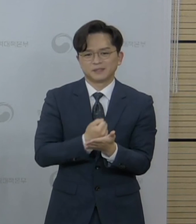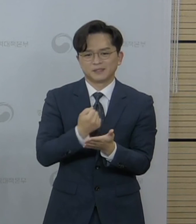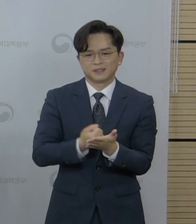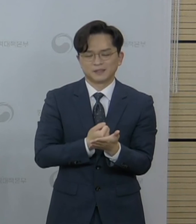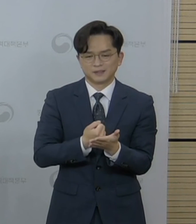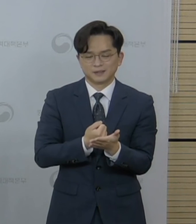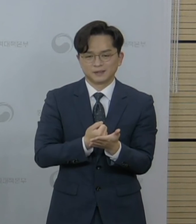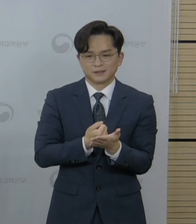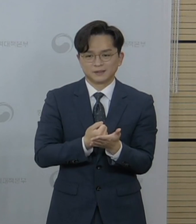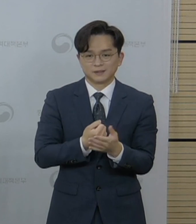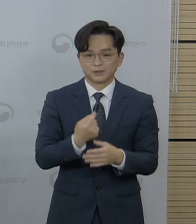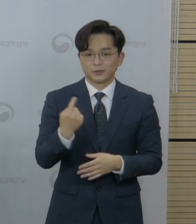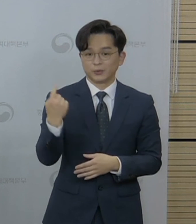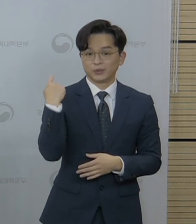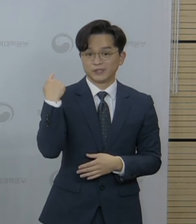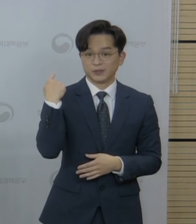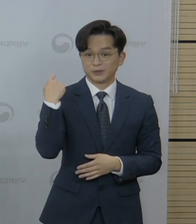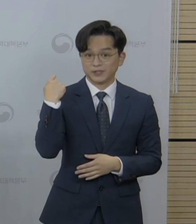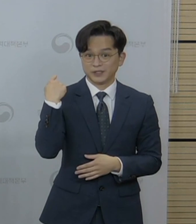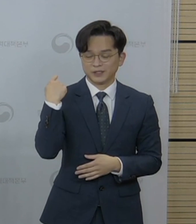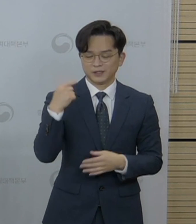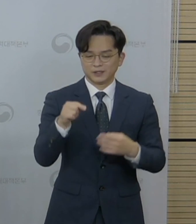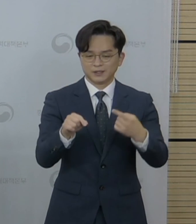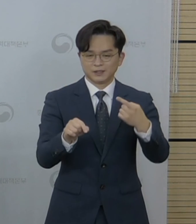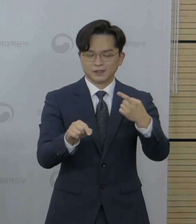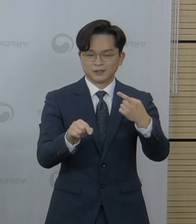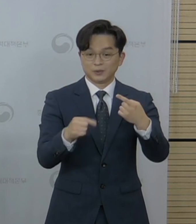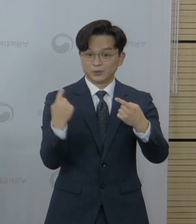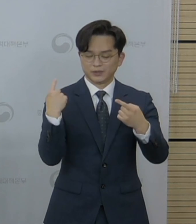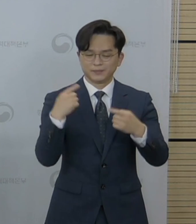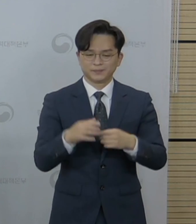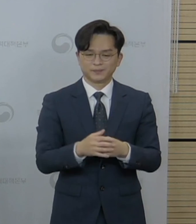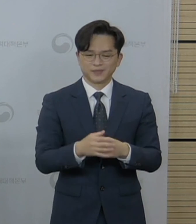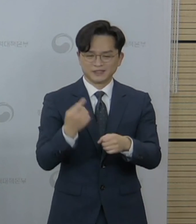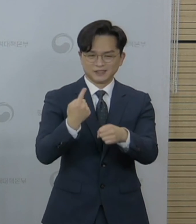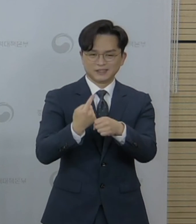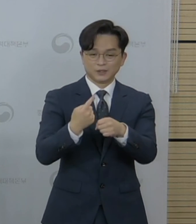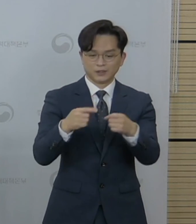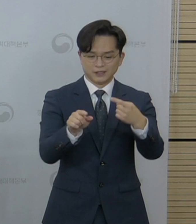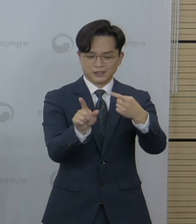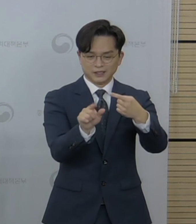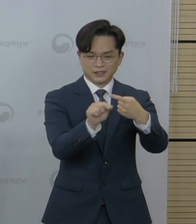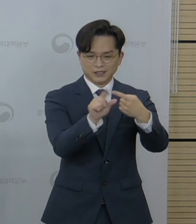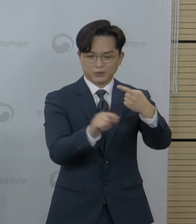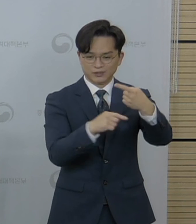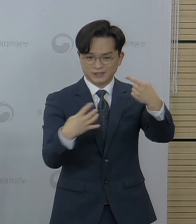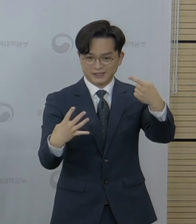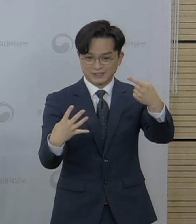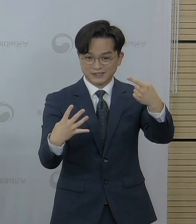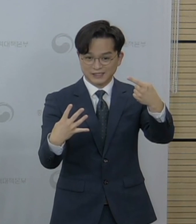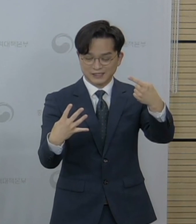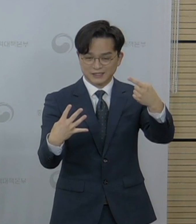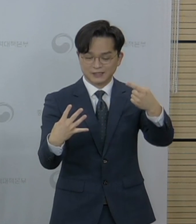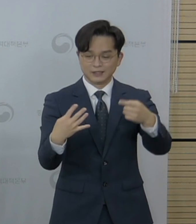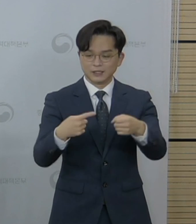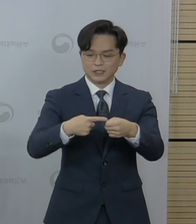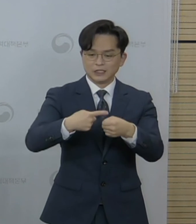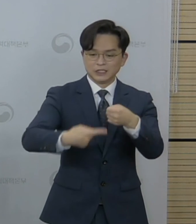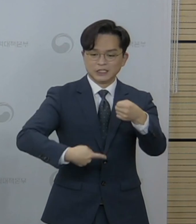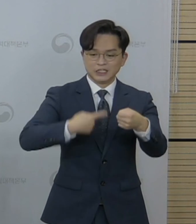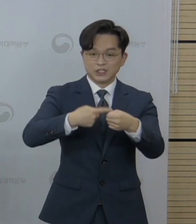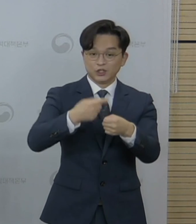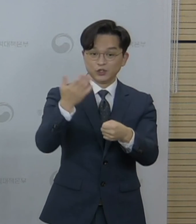어제는 1년 전 질병관리청이 처음으로 코로나19에 대항하는 판코로나 진단 시스템 개발을